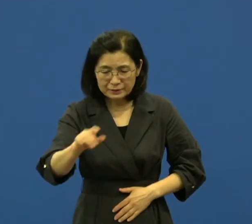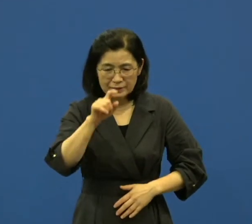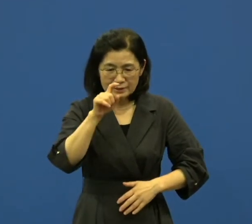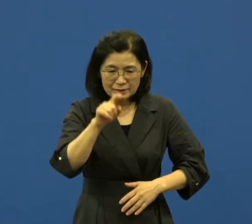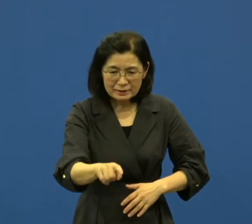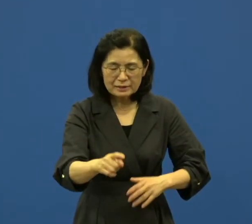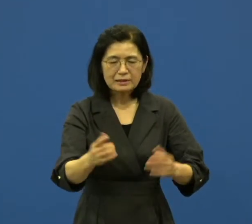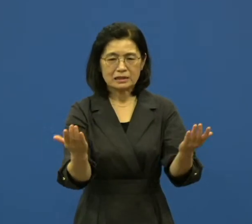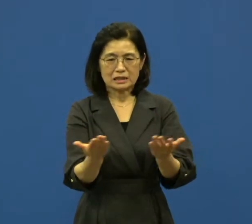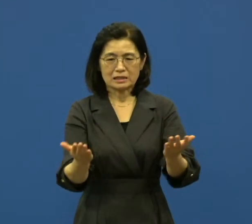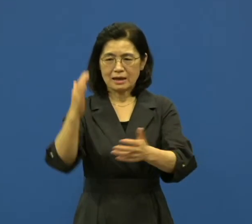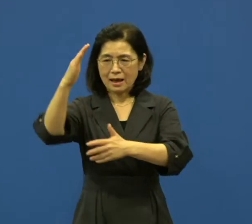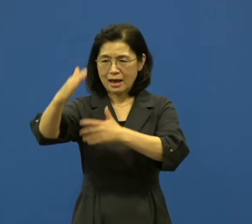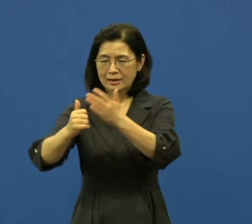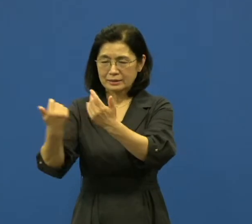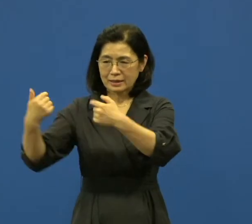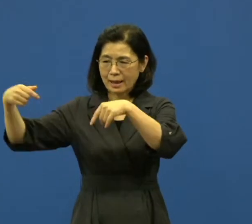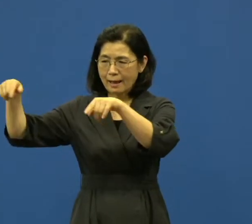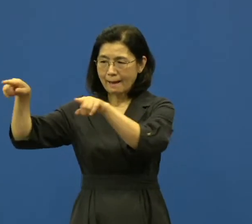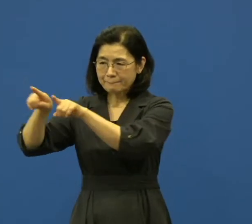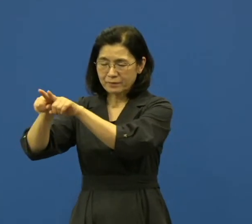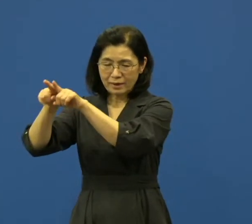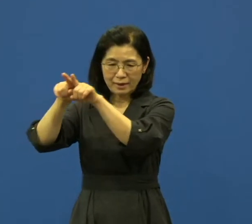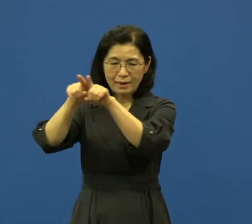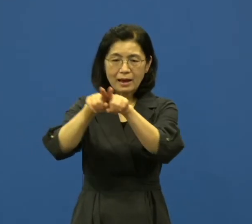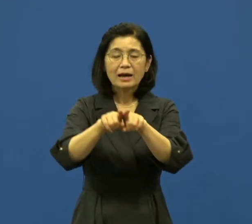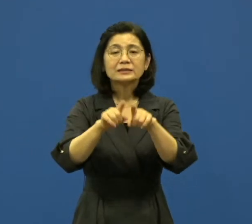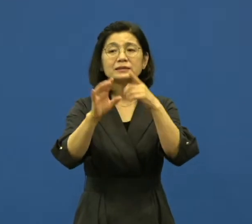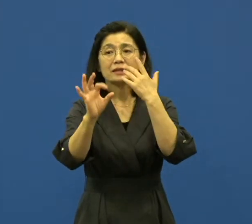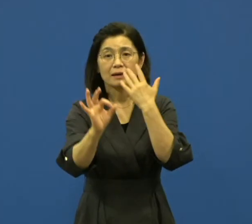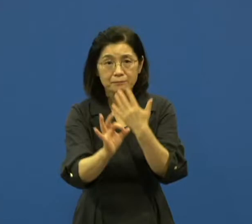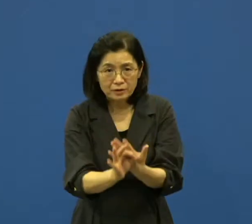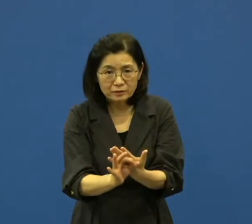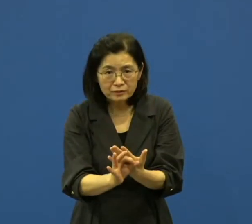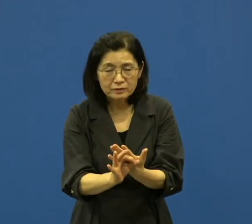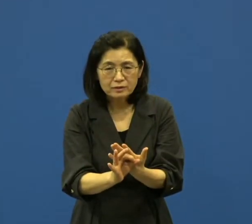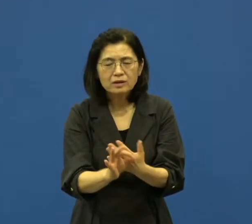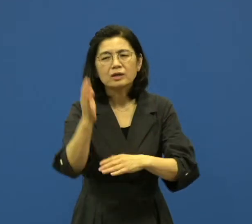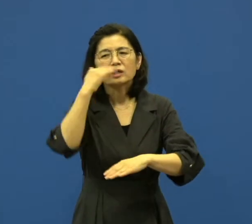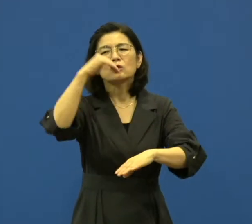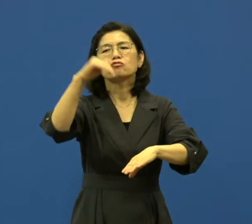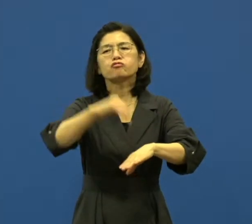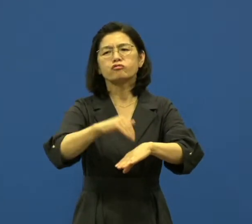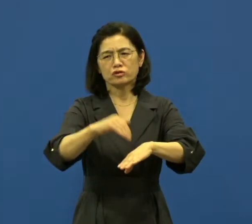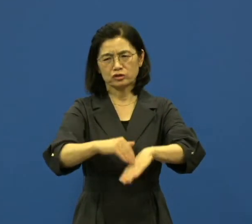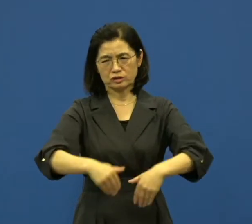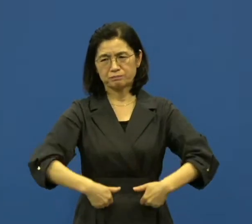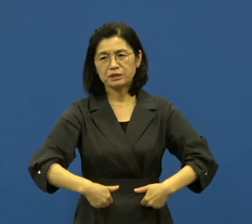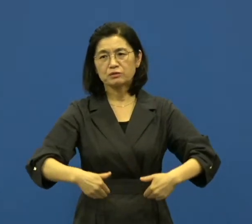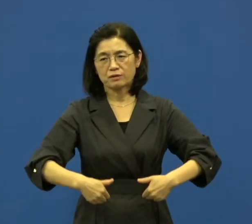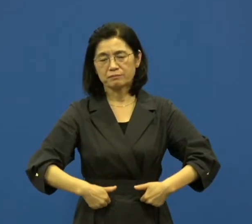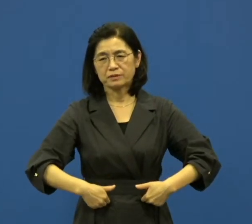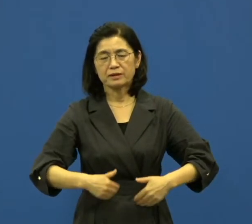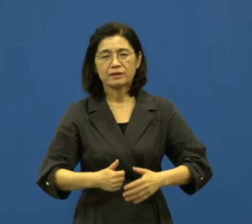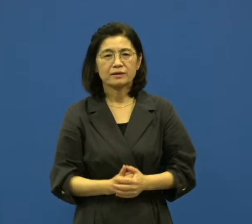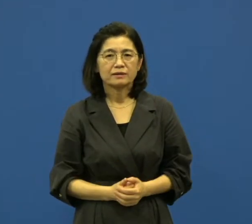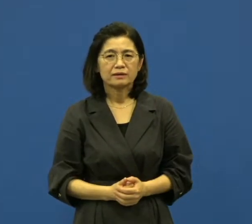하신다면, 하나님이 역사하신다면 이 공간을 만들어내는 게